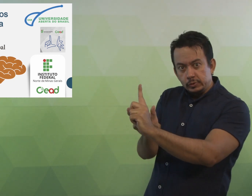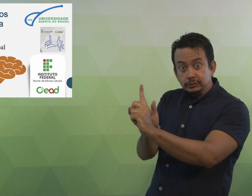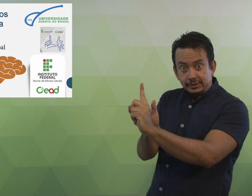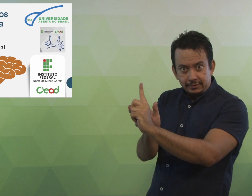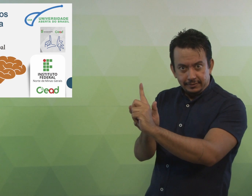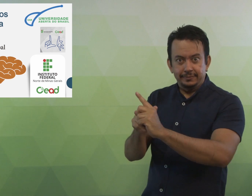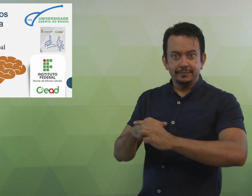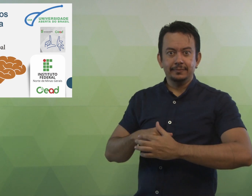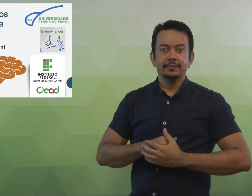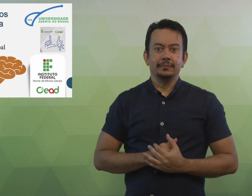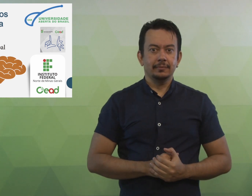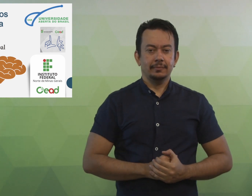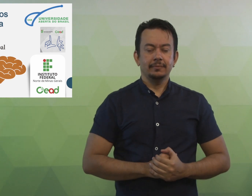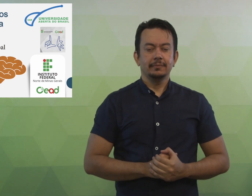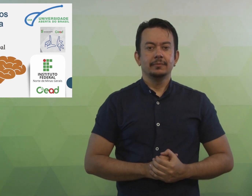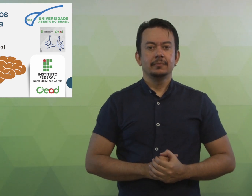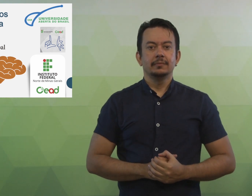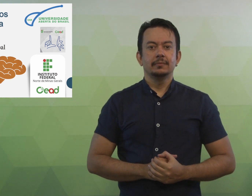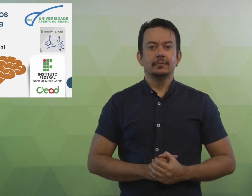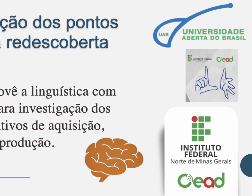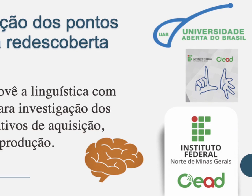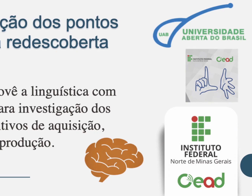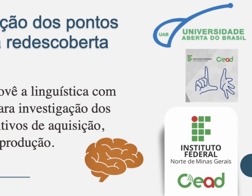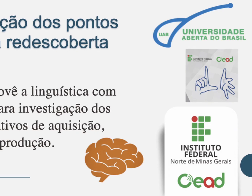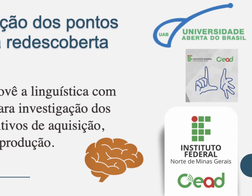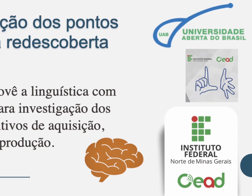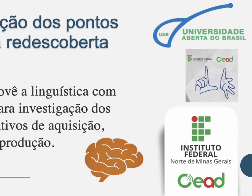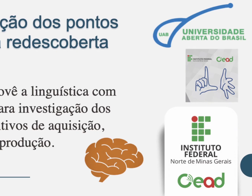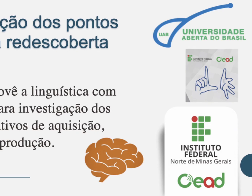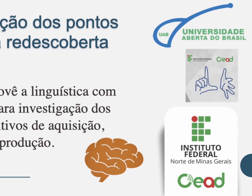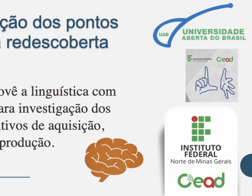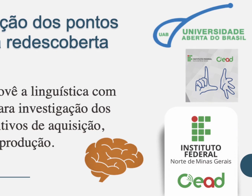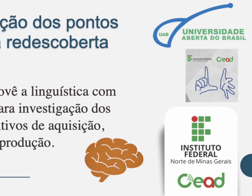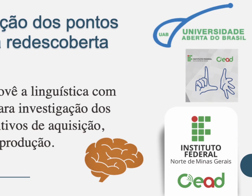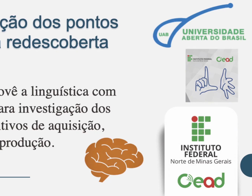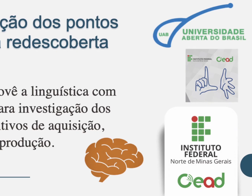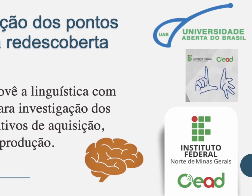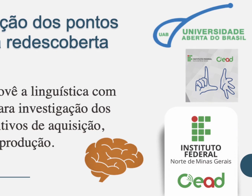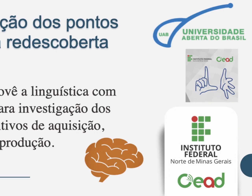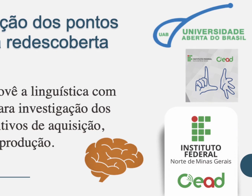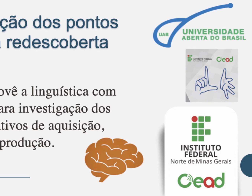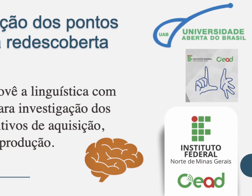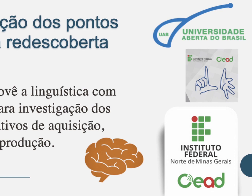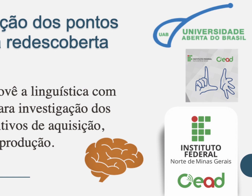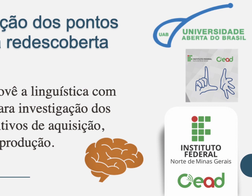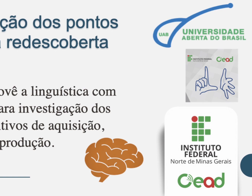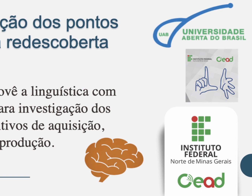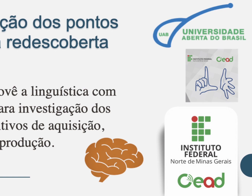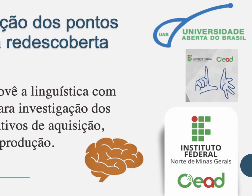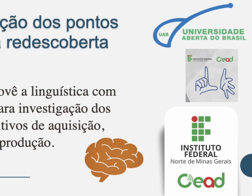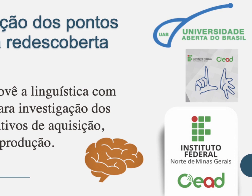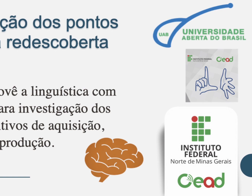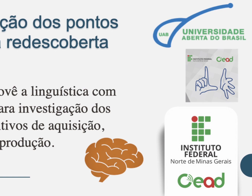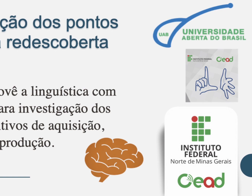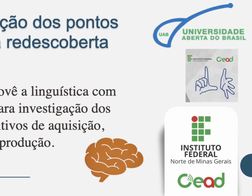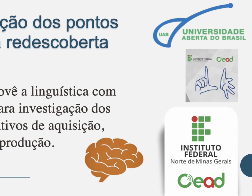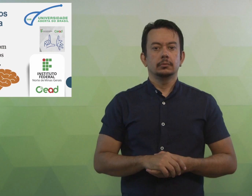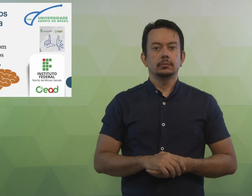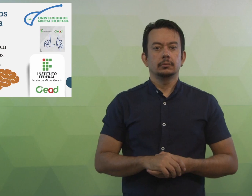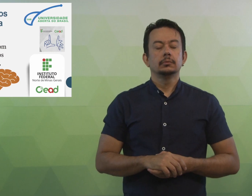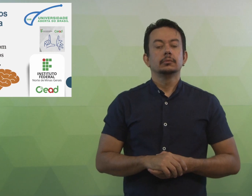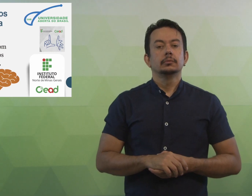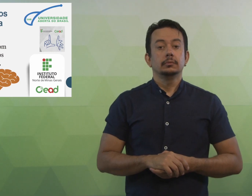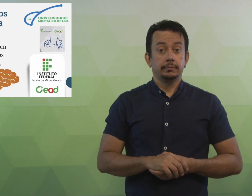quando você denomina e a mental é quando você absorve mais informações sobre esse conteúdo.